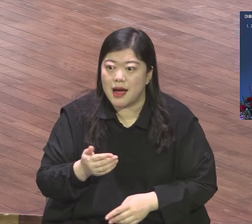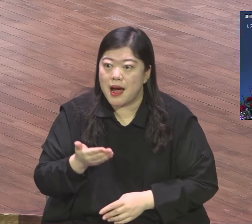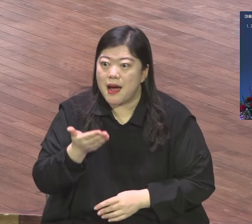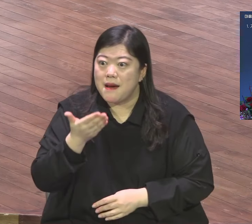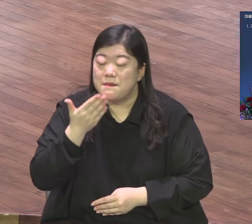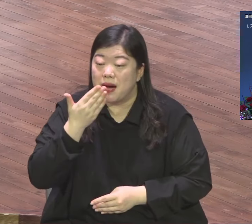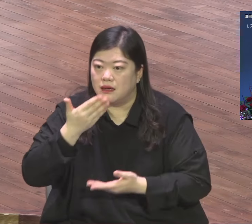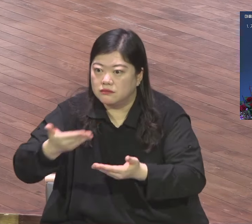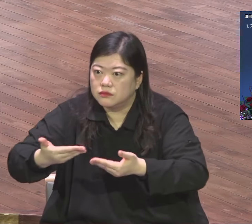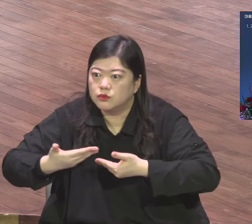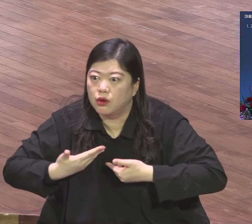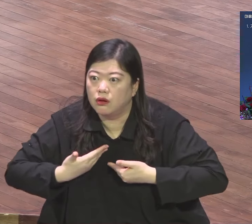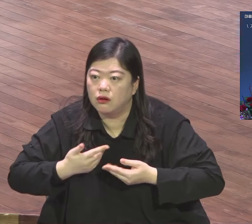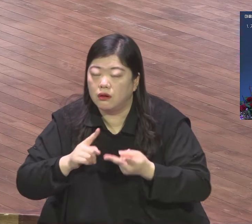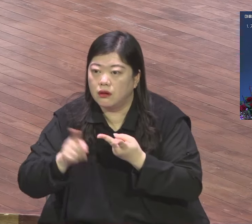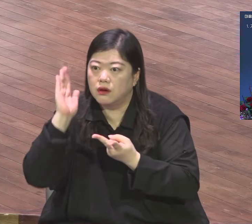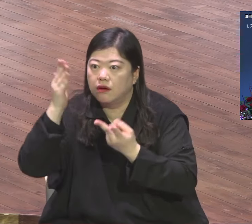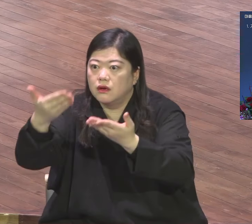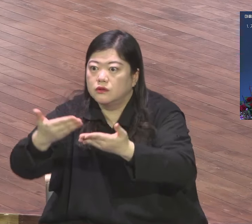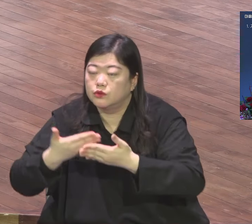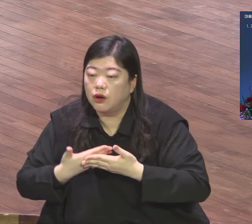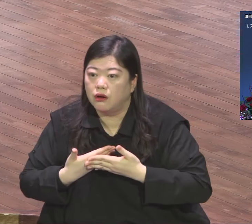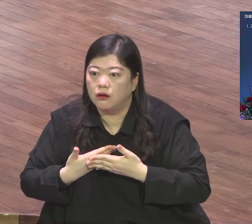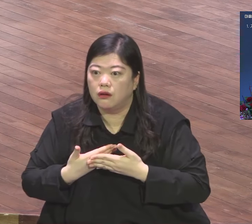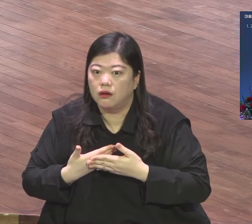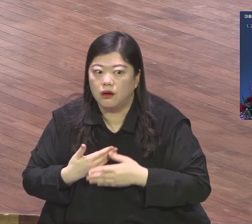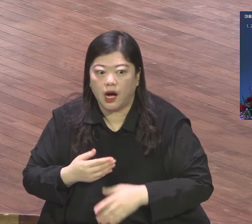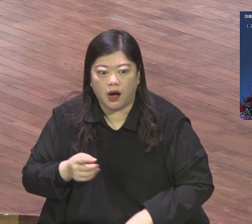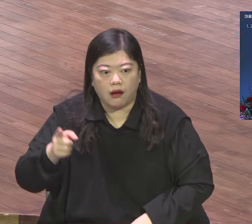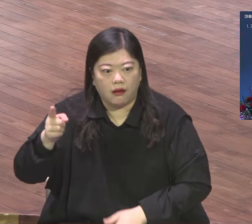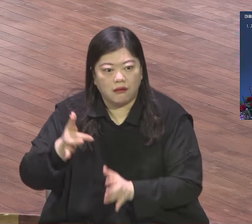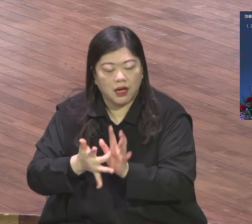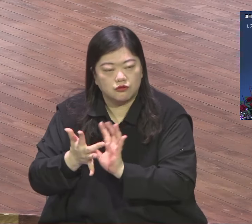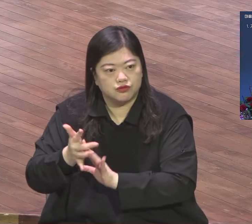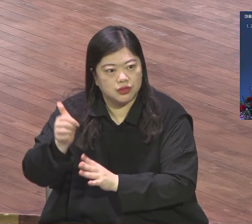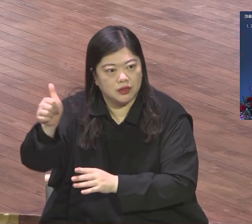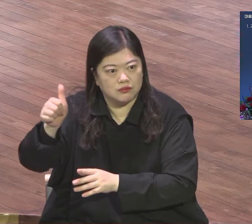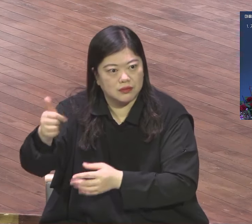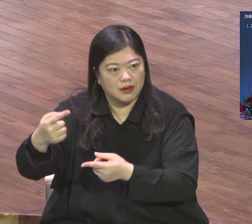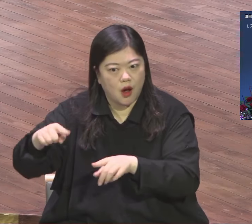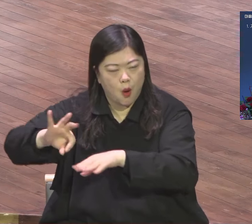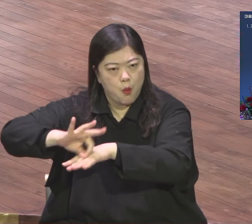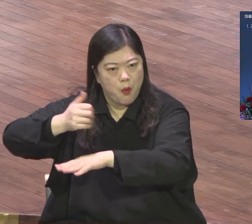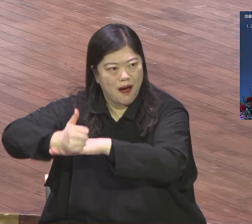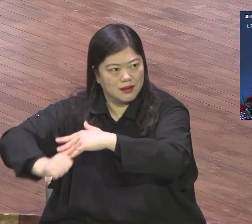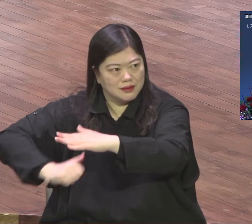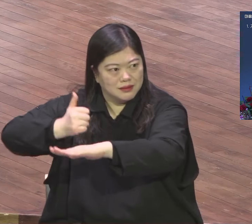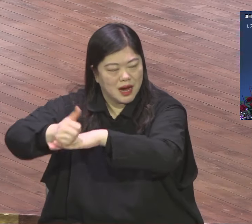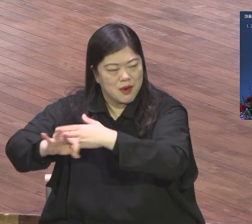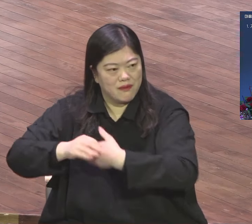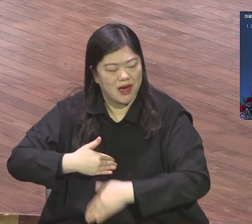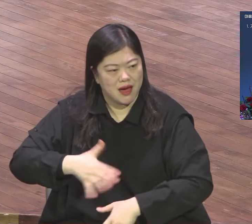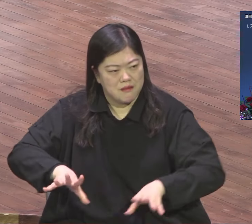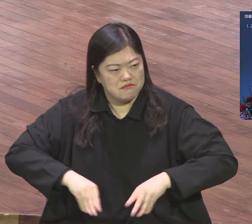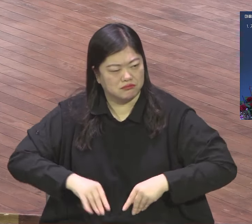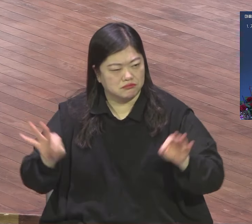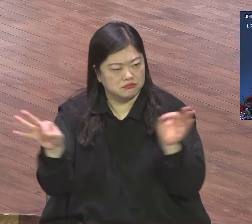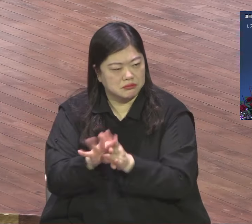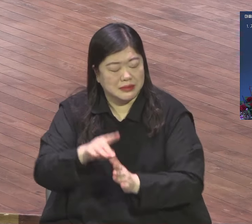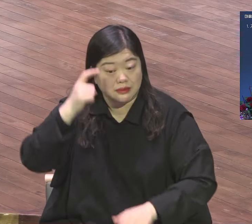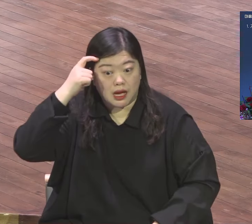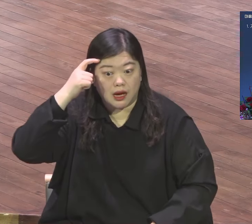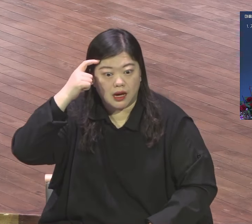세우려고 그랬어요. 왕으로 이스라엘의 왕으로 현장에서 기적을 체험한 군중들